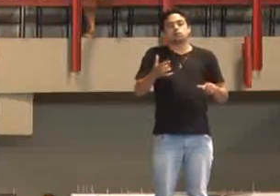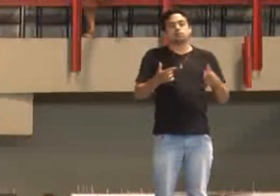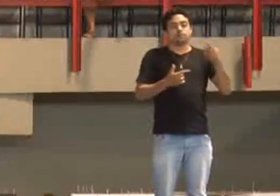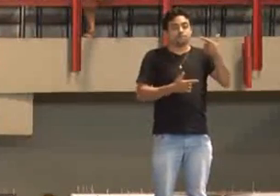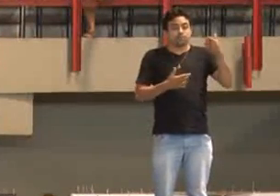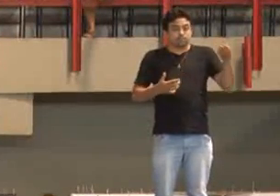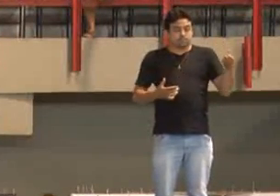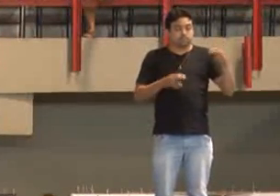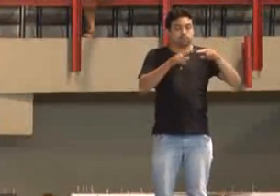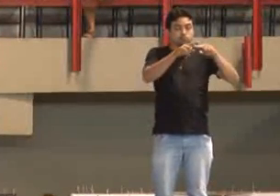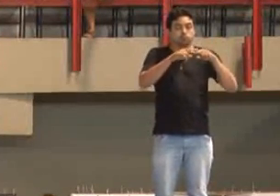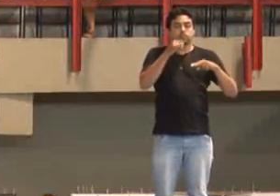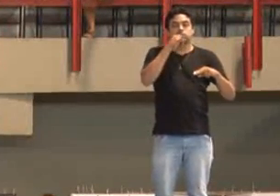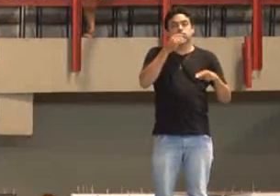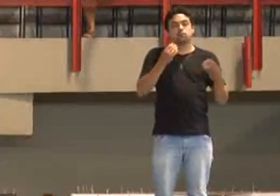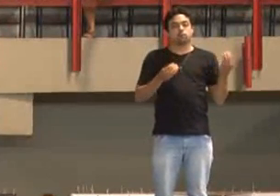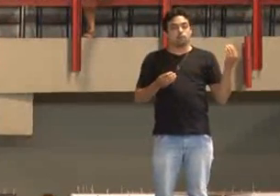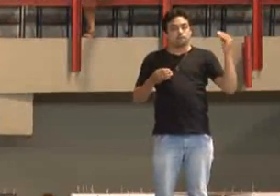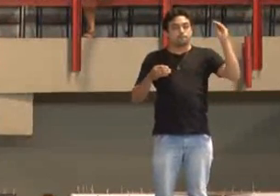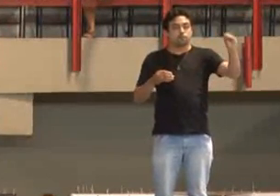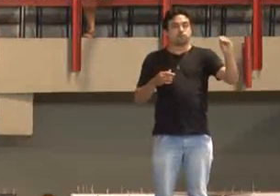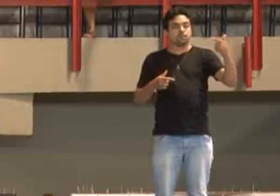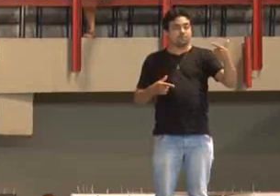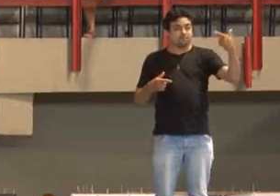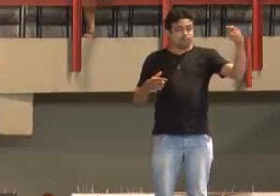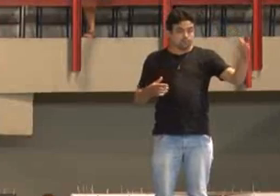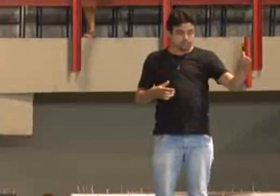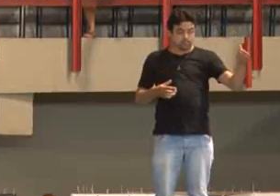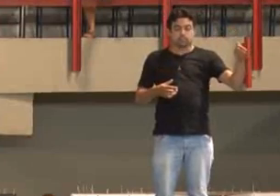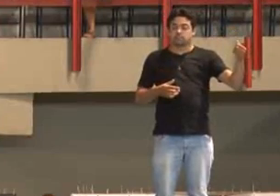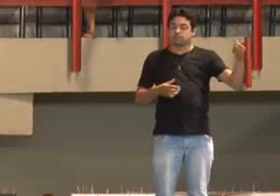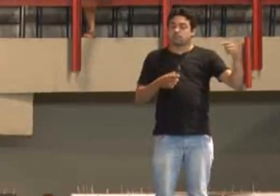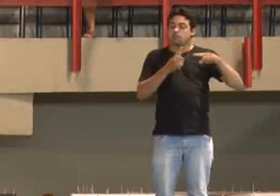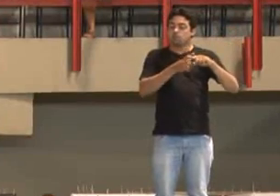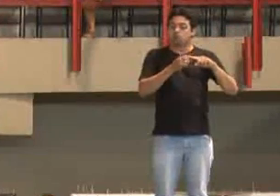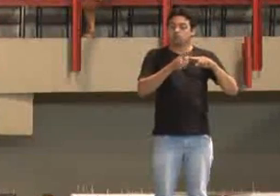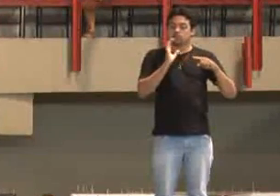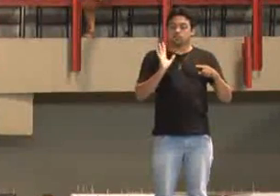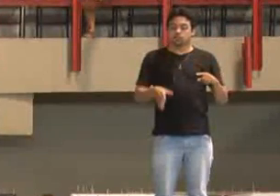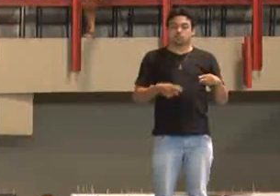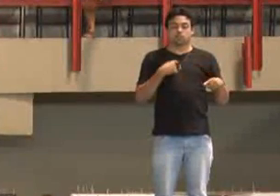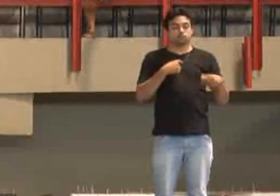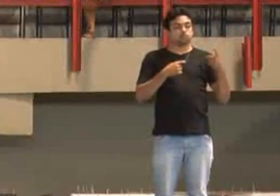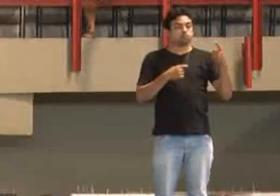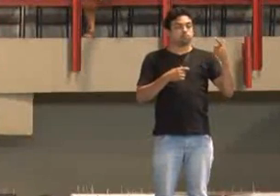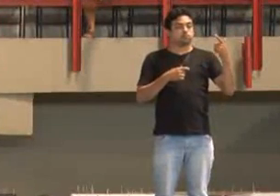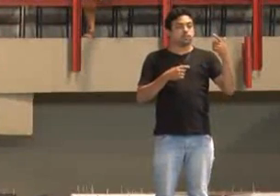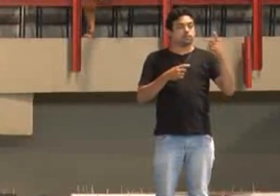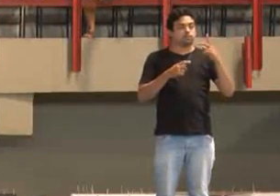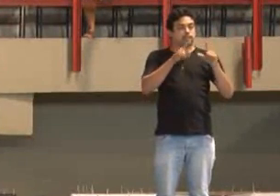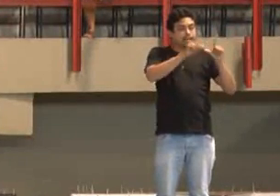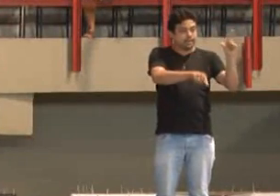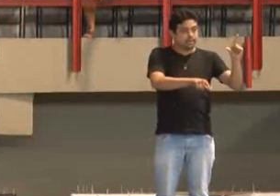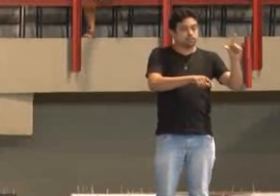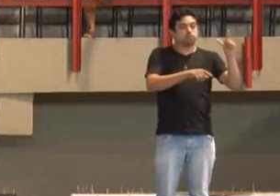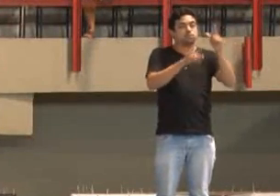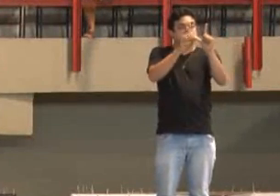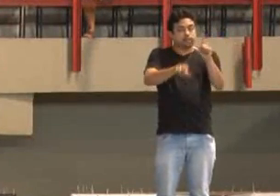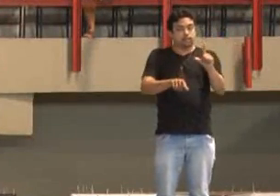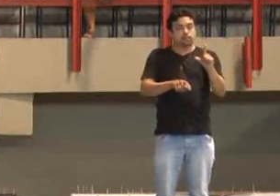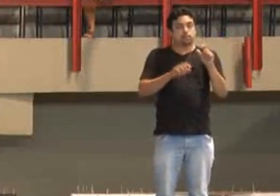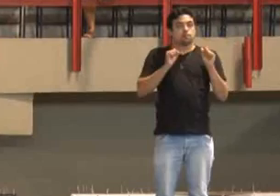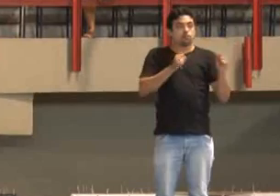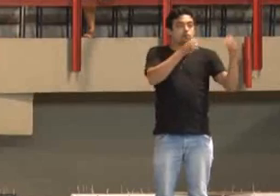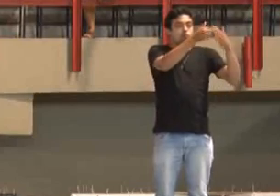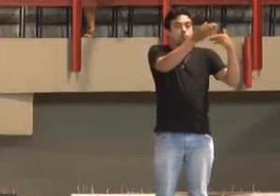26. Então, na hora que eu for montar uma placa, como eu vou colocar 2 letras e 4 algarismos, a primeira letra pode